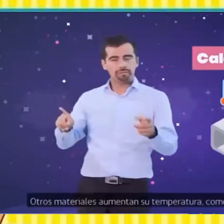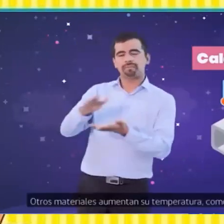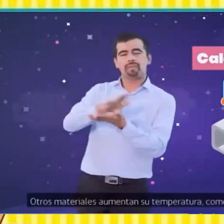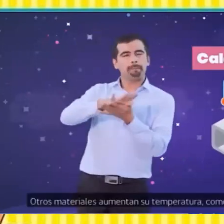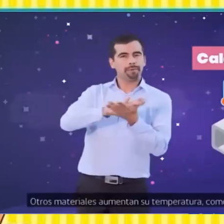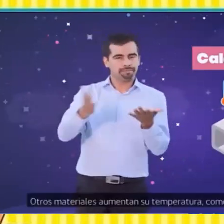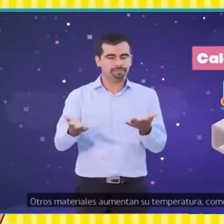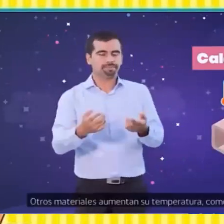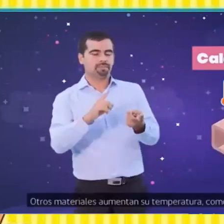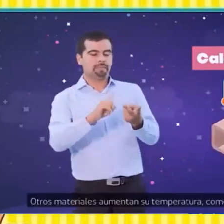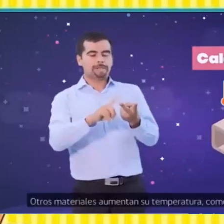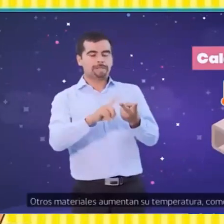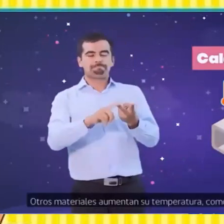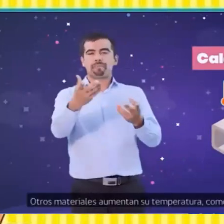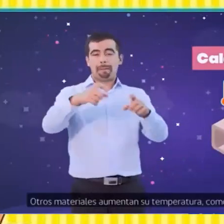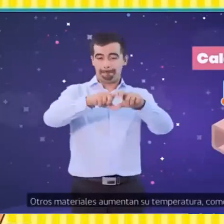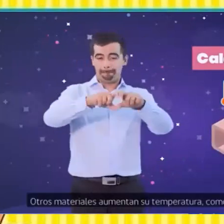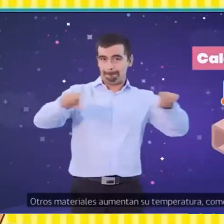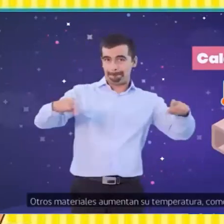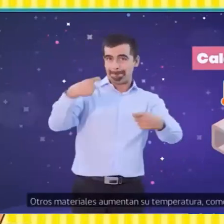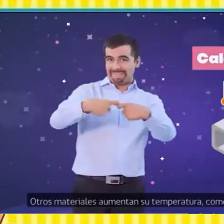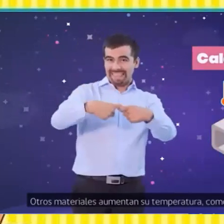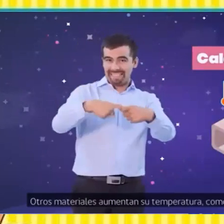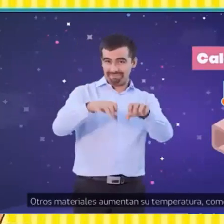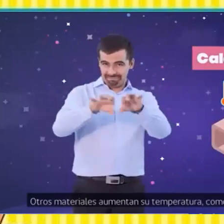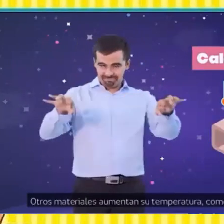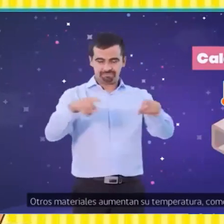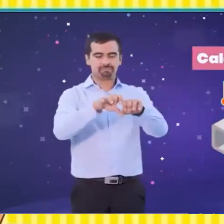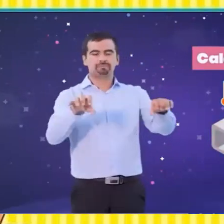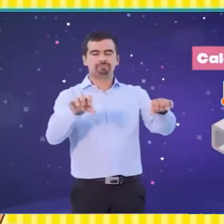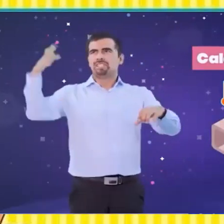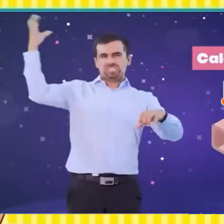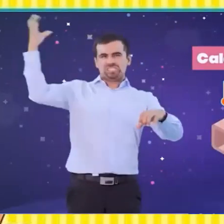Otros materiales aumentan su temperatura, como por ejemplo el metal.